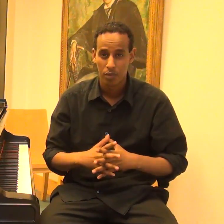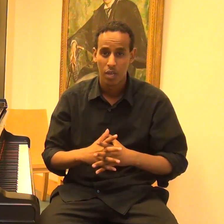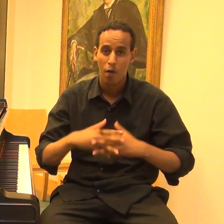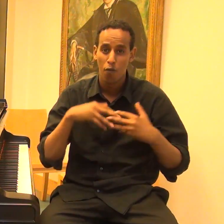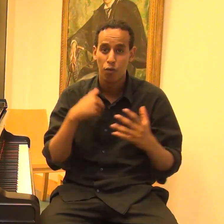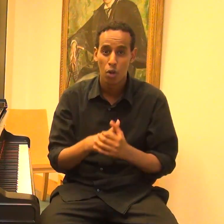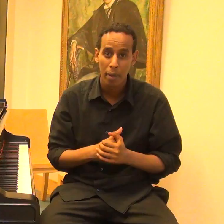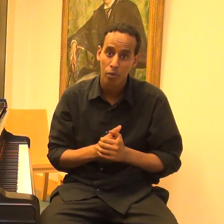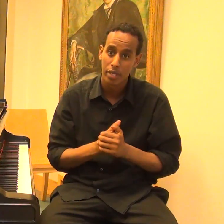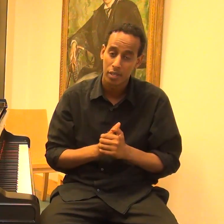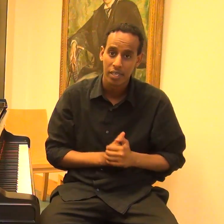FL